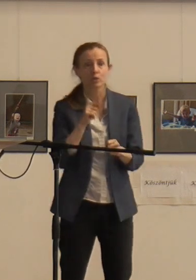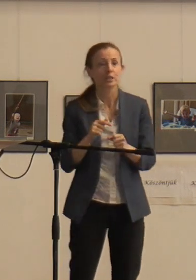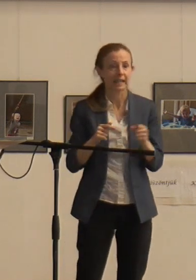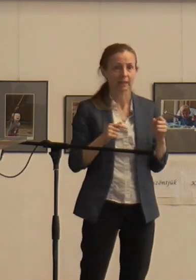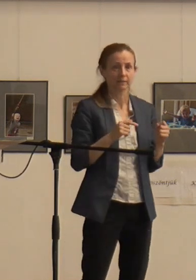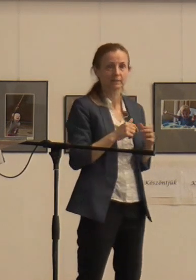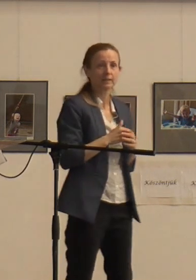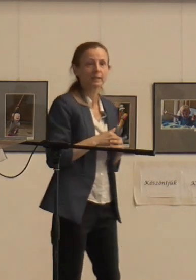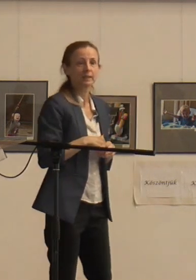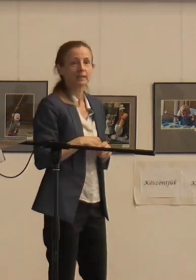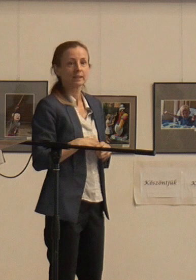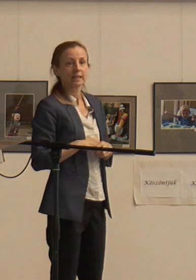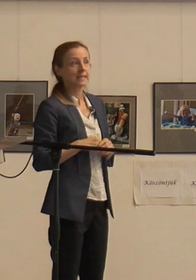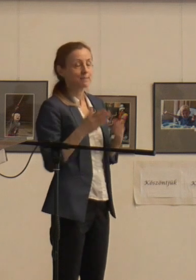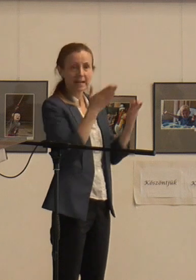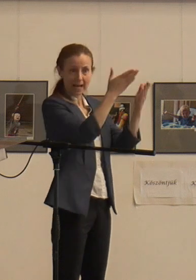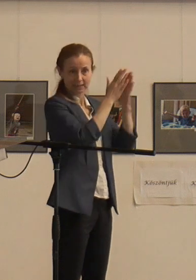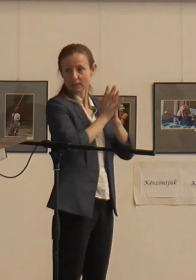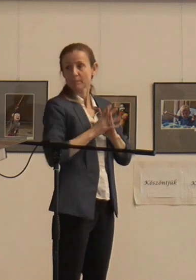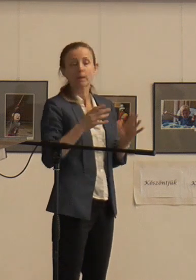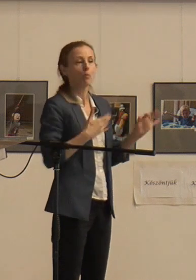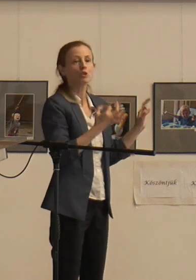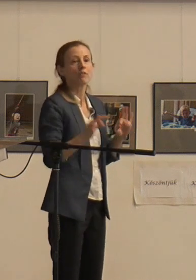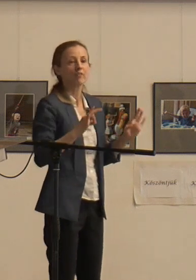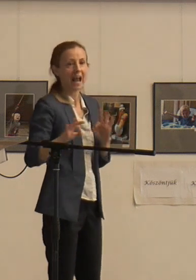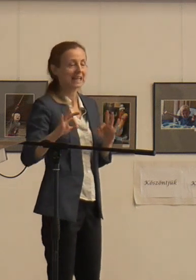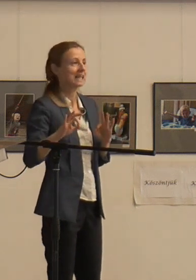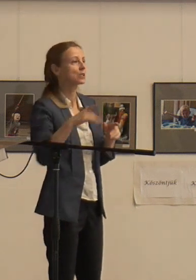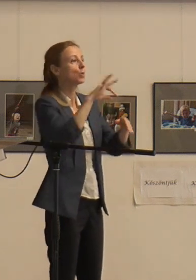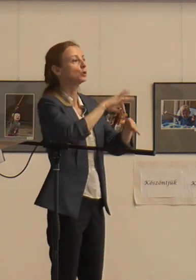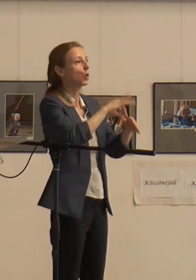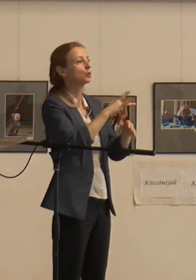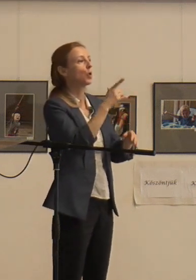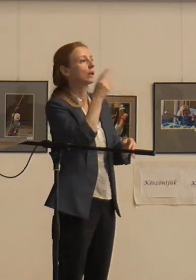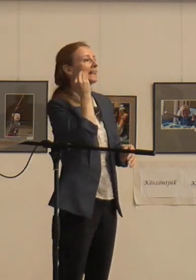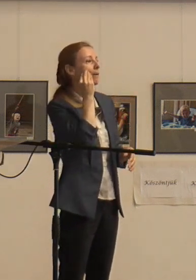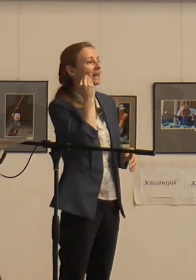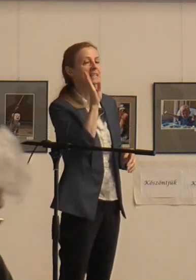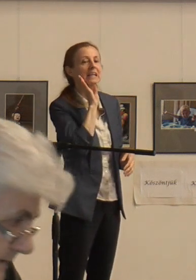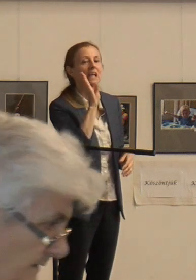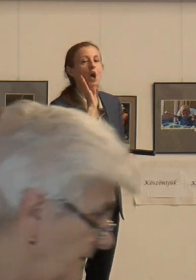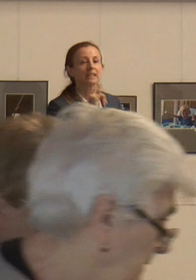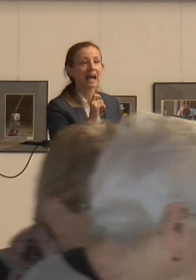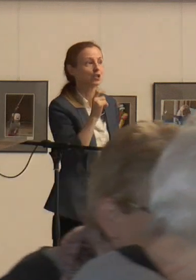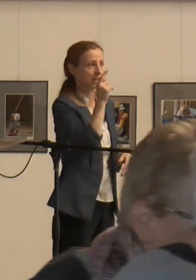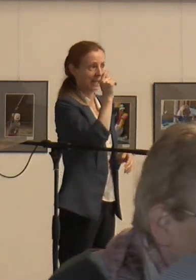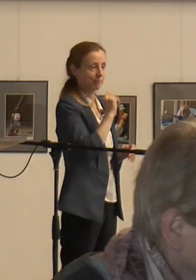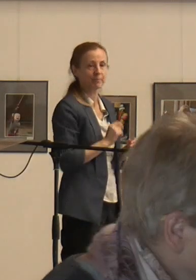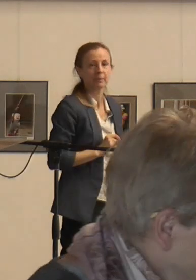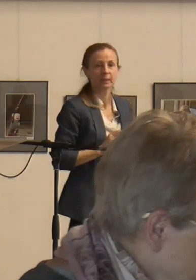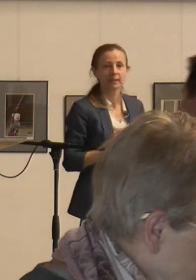meg. Ezt követően felkészül dr. Debreceni Andrásné.